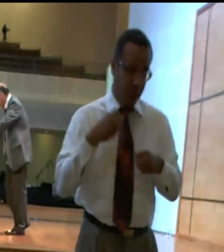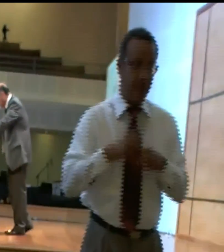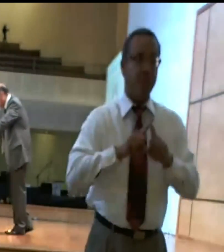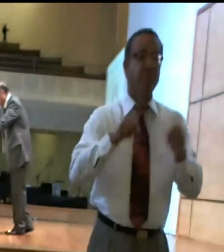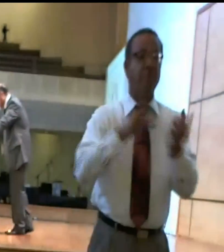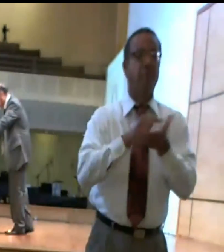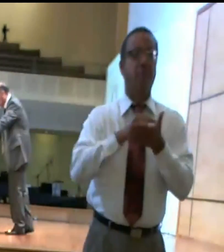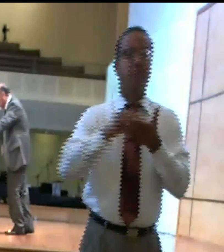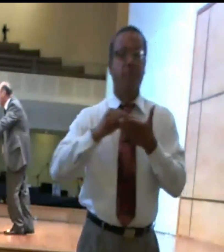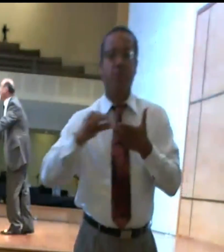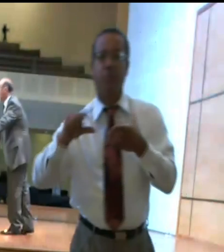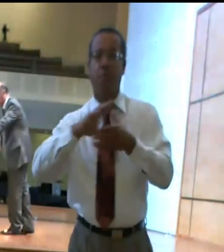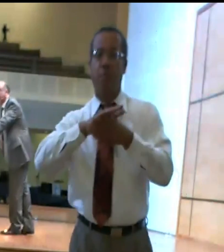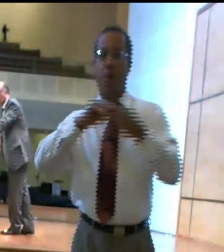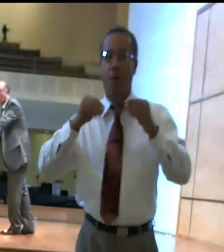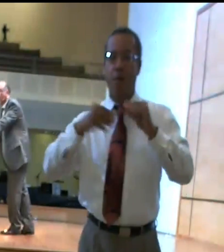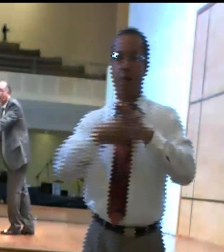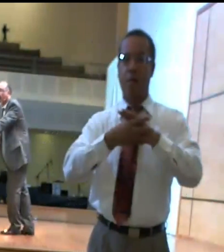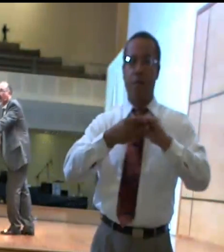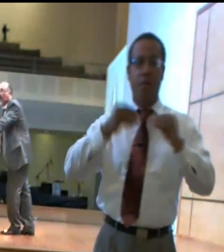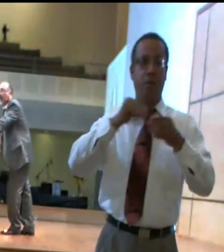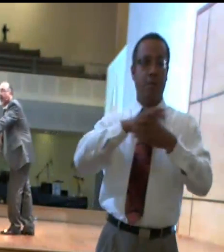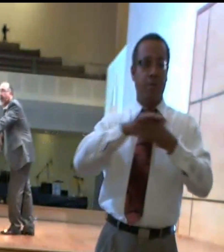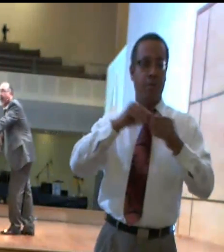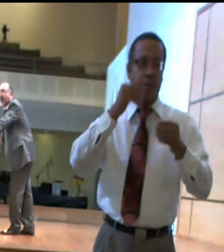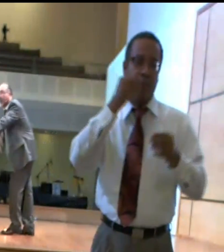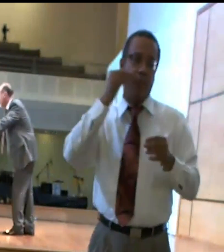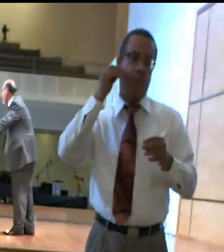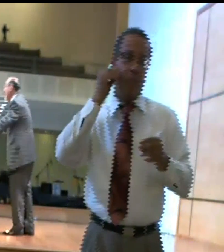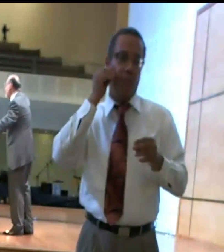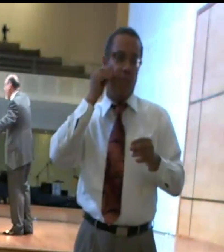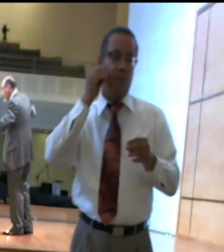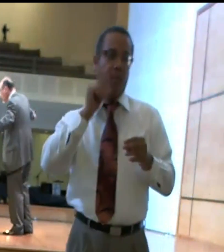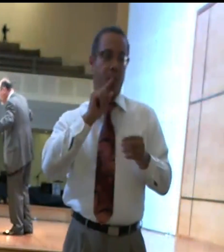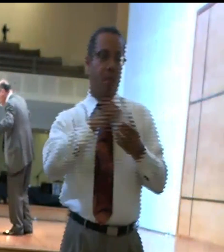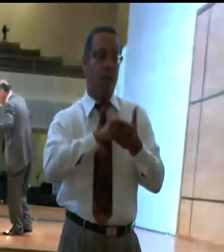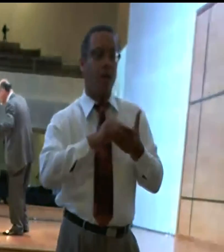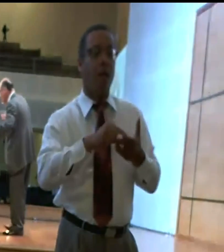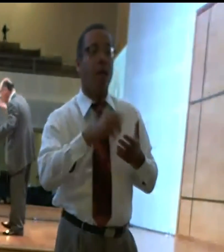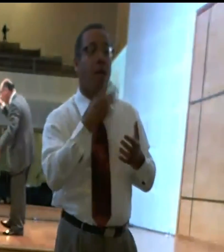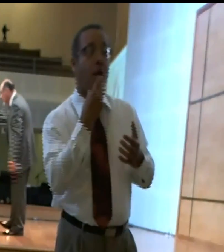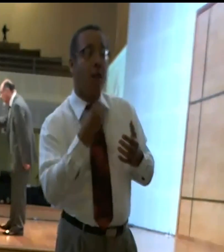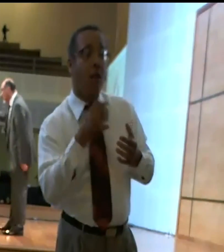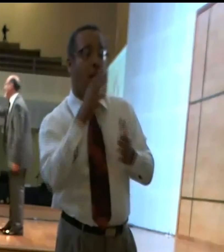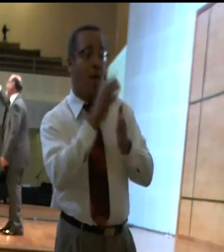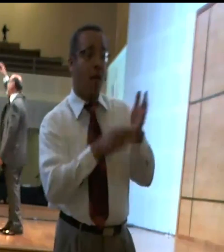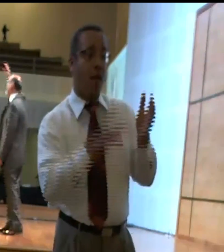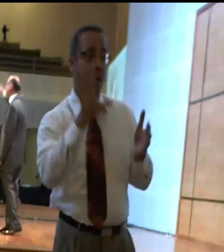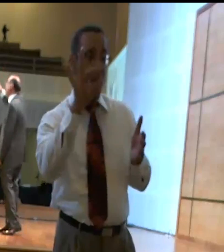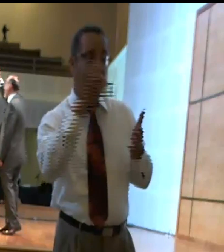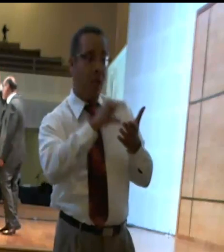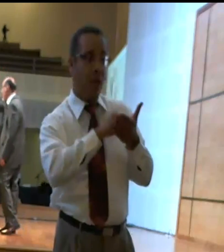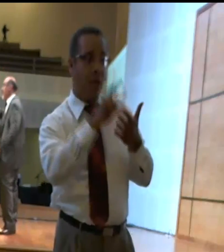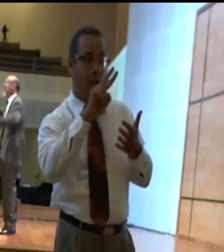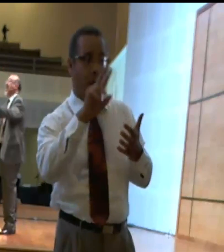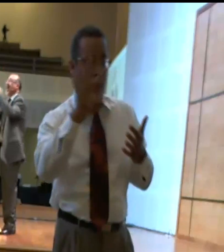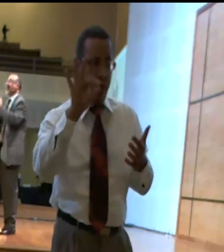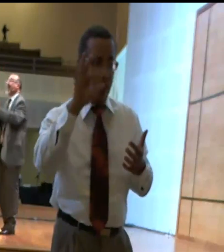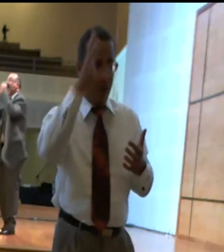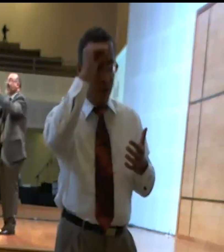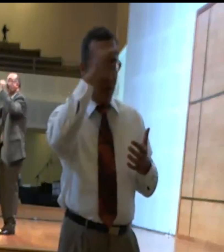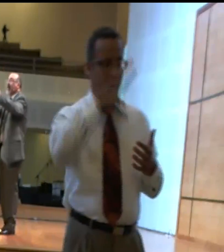lo cierto es que la historia humana termina en un tribunal. Dice en Hebreos capítulo 9 versículo 27 que está establecido para los